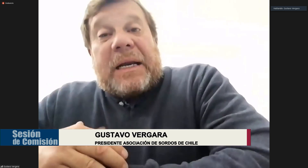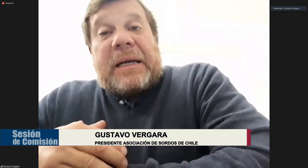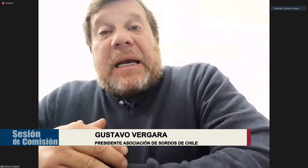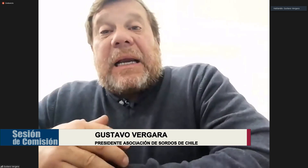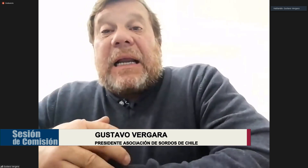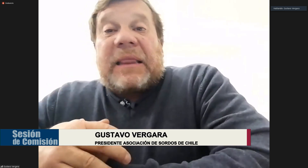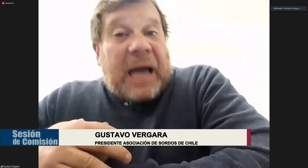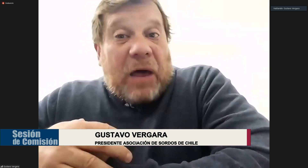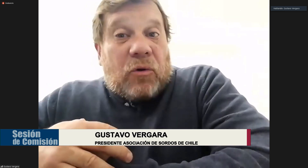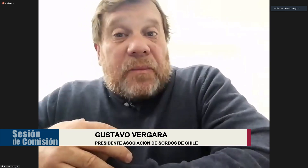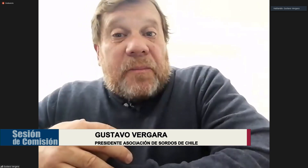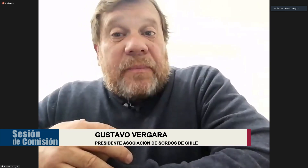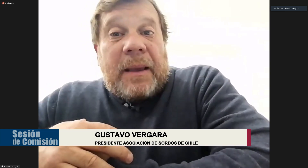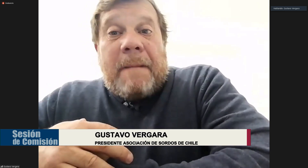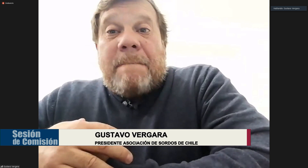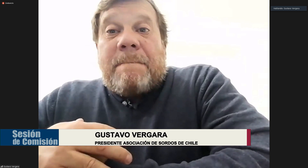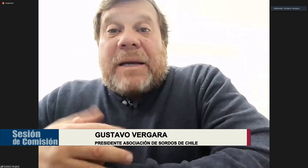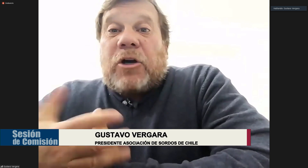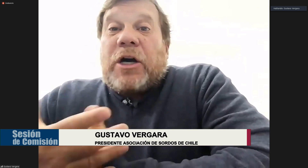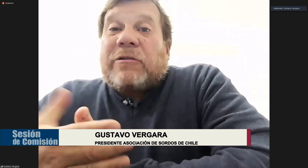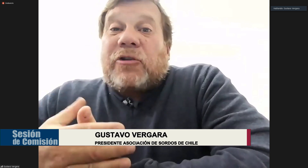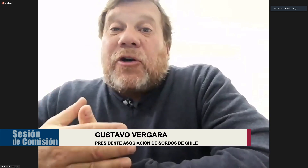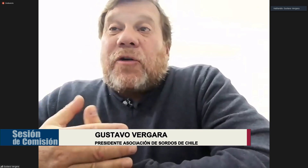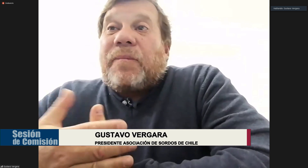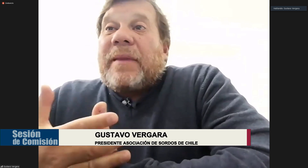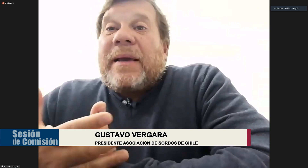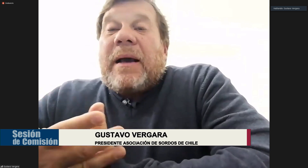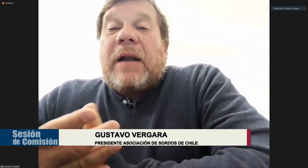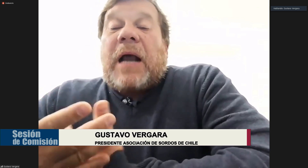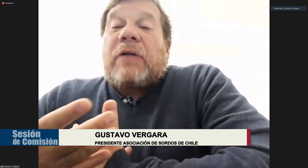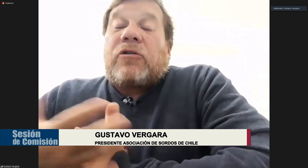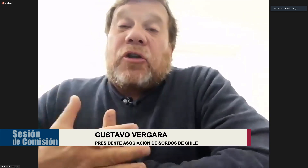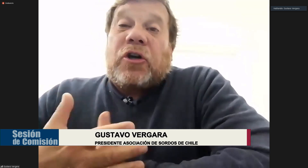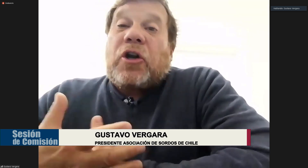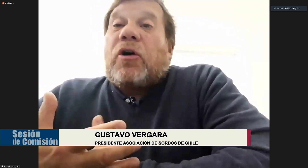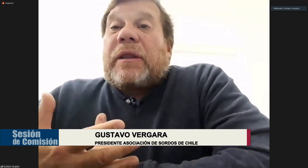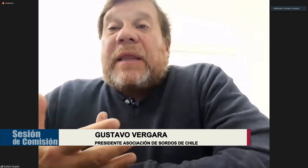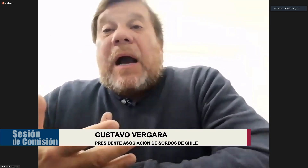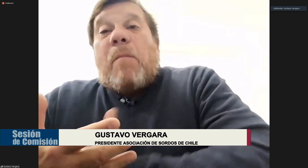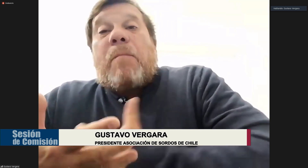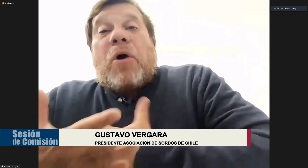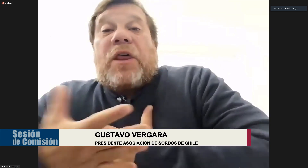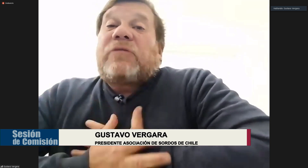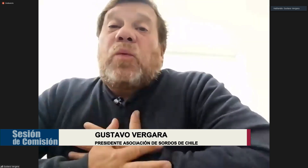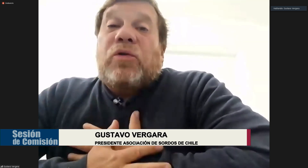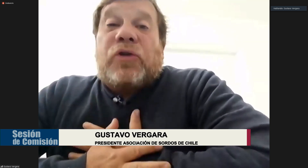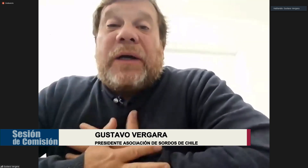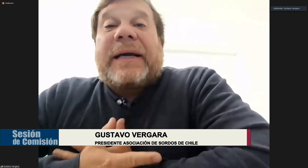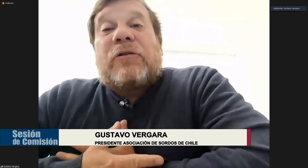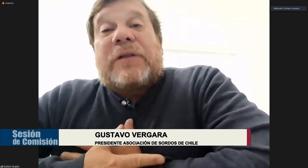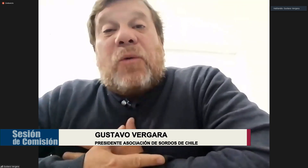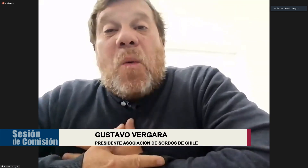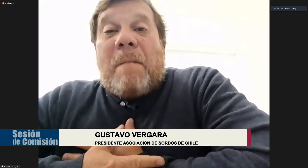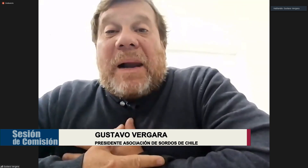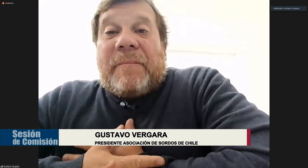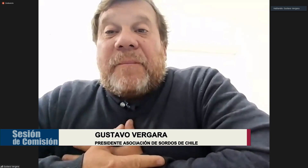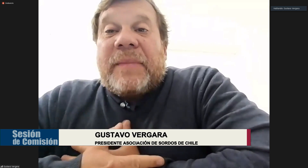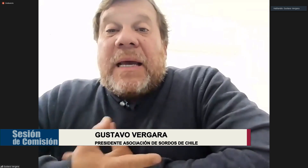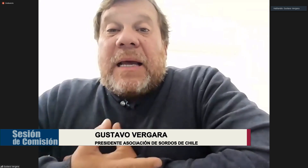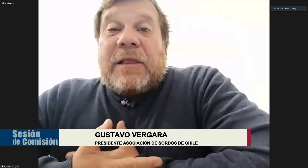en el Estado, pero eso a nosotros nos deja un poco de disolución que no se cumpla.